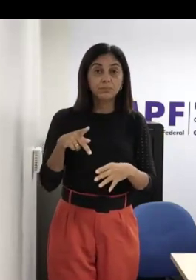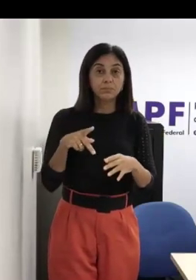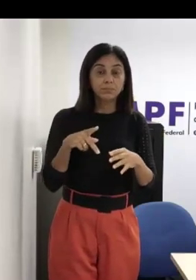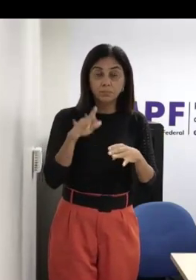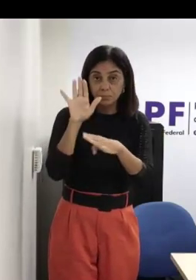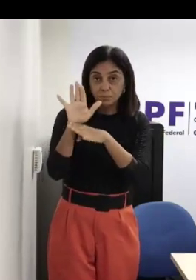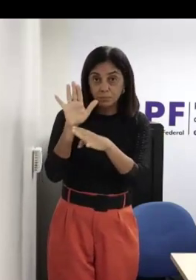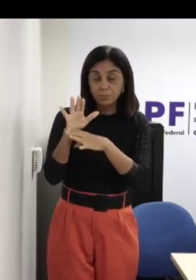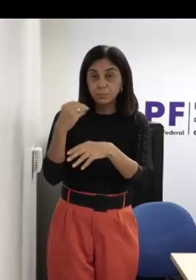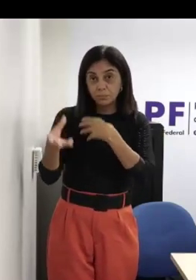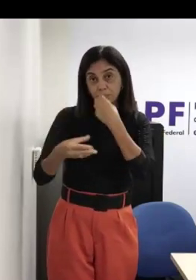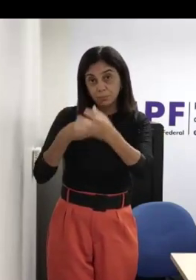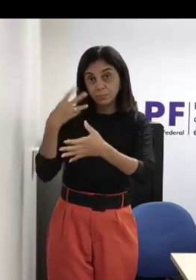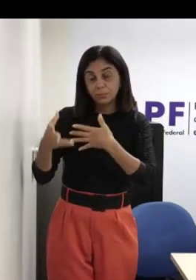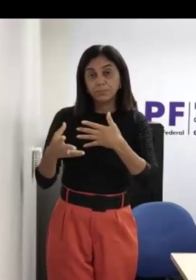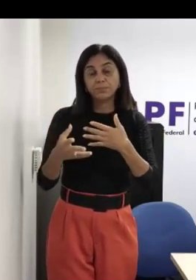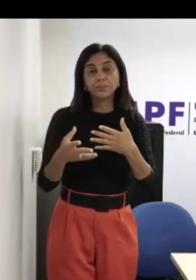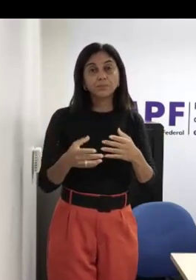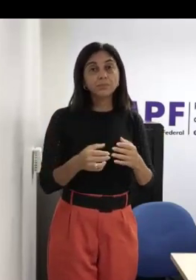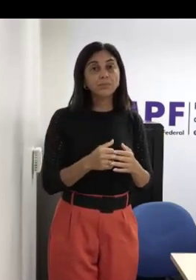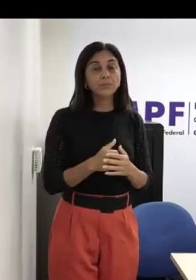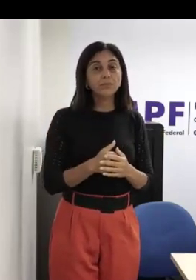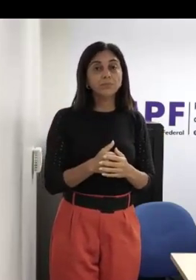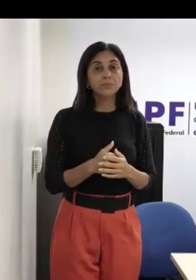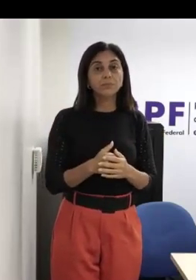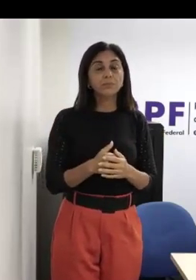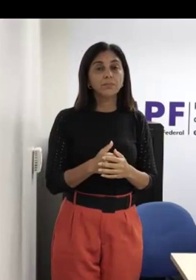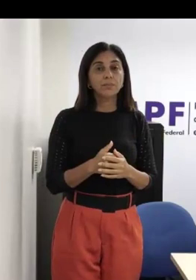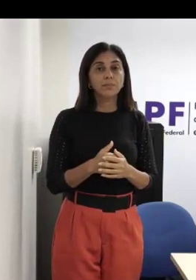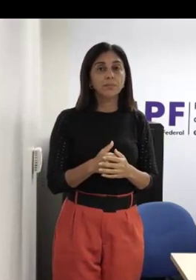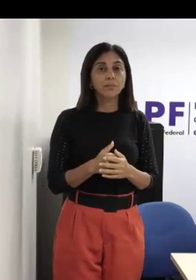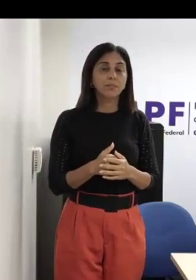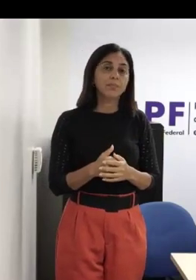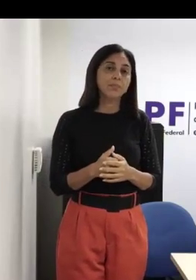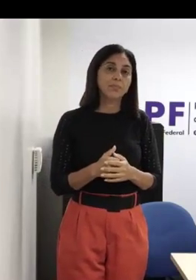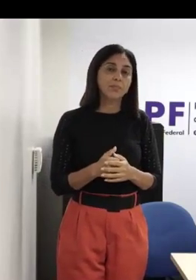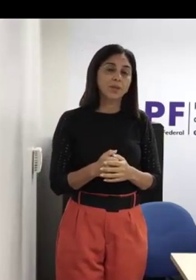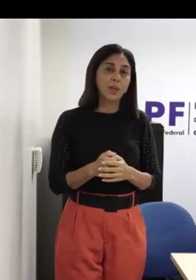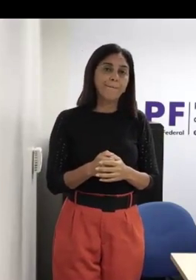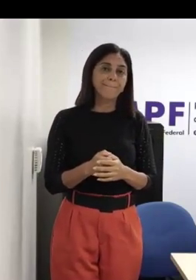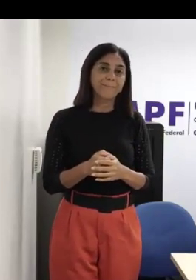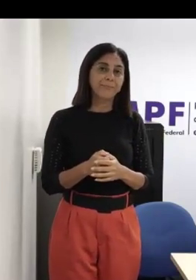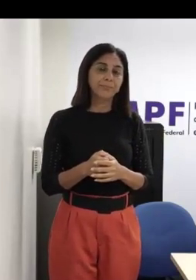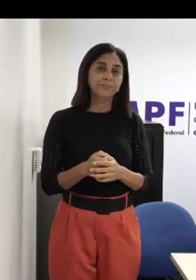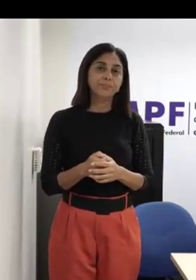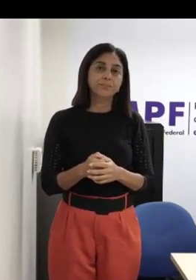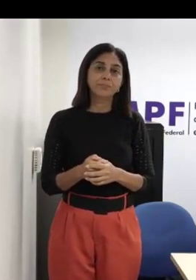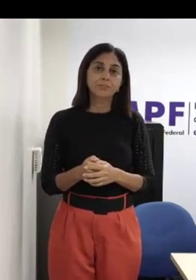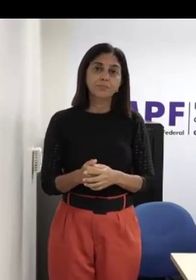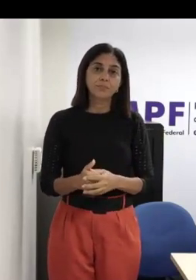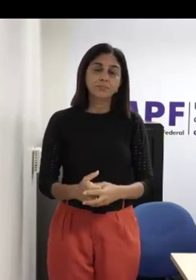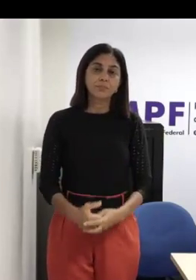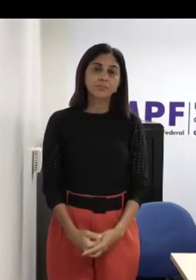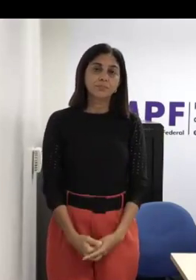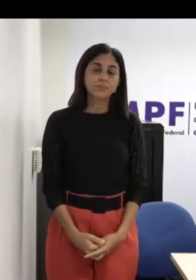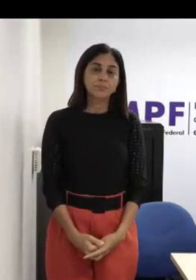vai eh participar com a gente com um um dos painéis Então essa